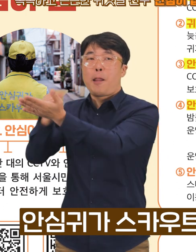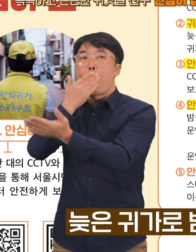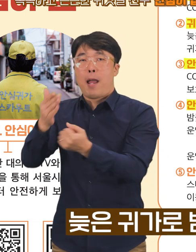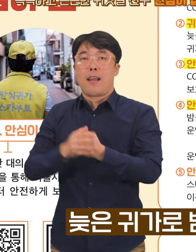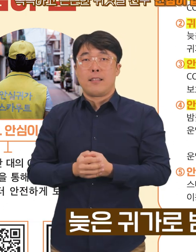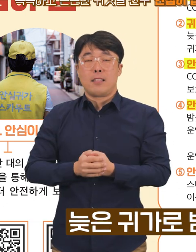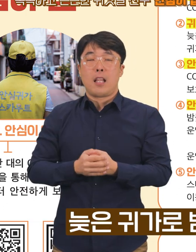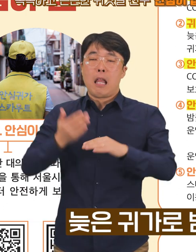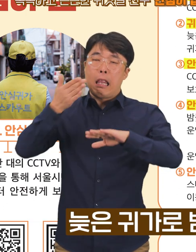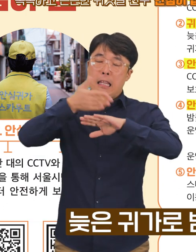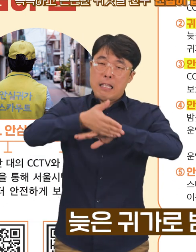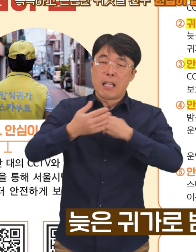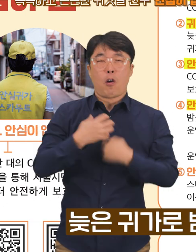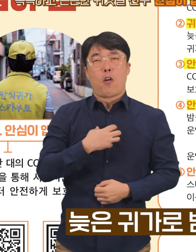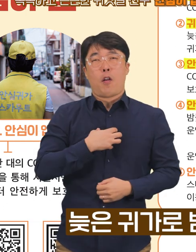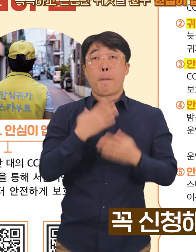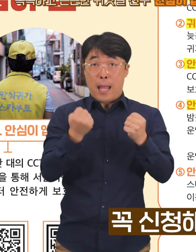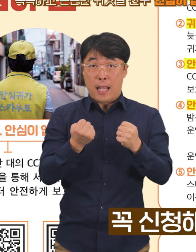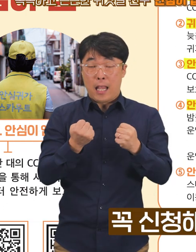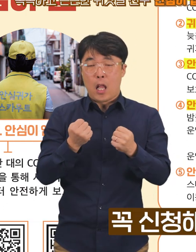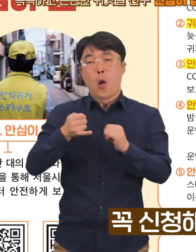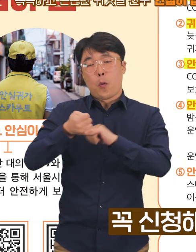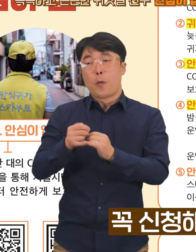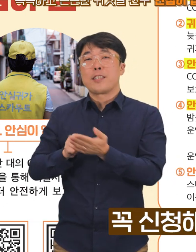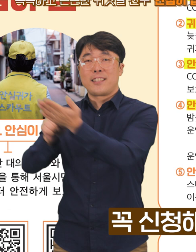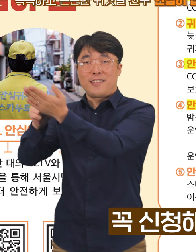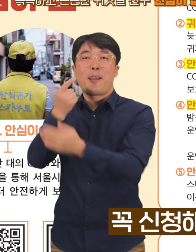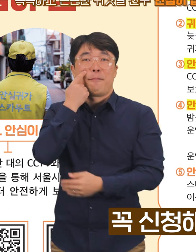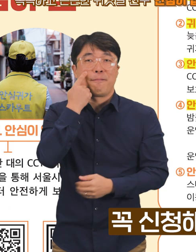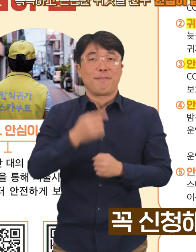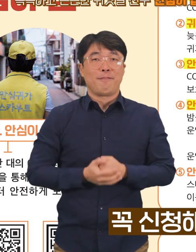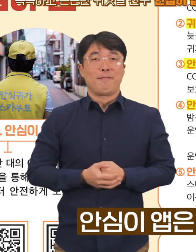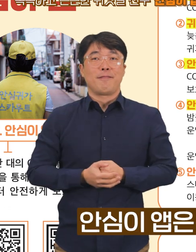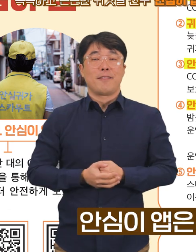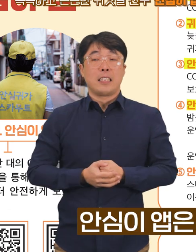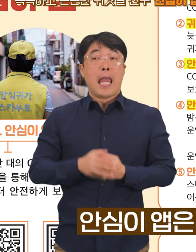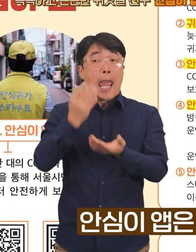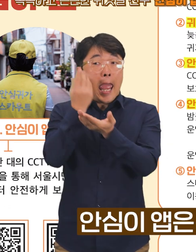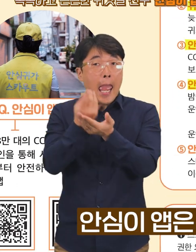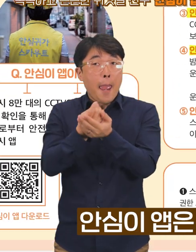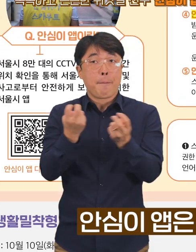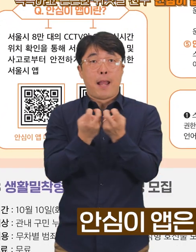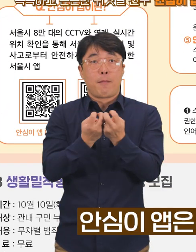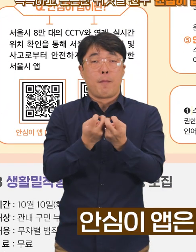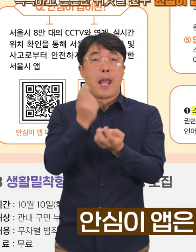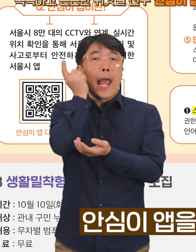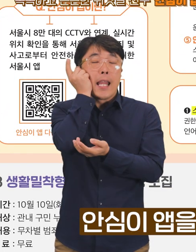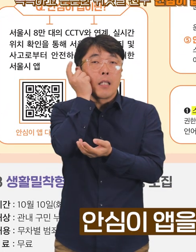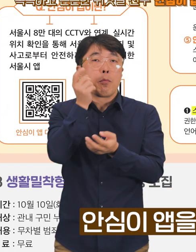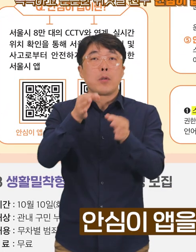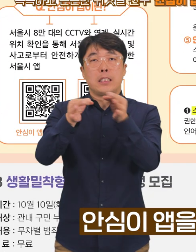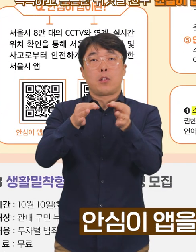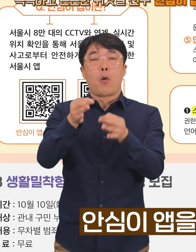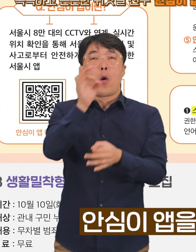있으니 늦은 귀가로 밤길이 걱정이신 분들은 꼭 신청해 보시길 바랍니다. 안심이 앱은 휴대폰 앱스토어에서